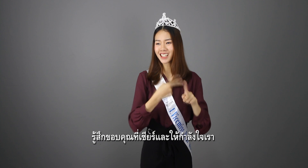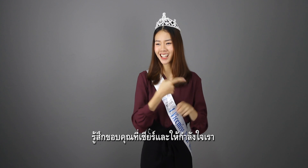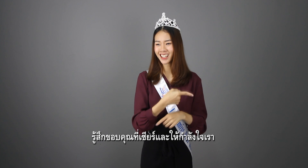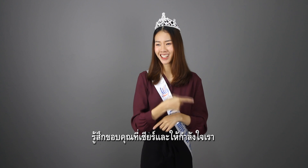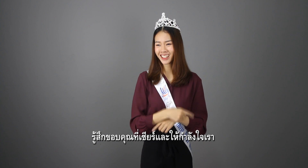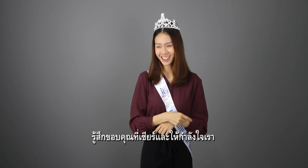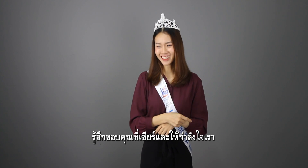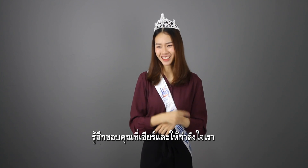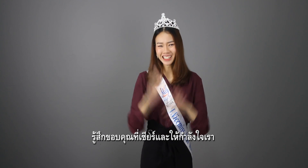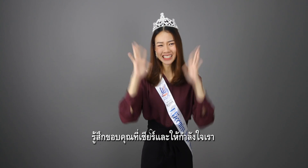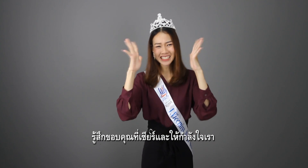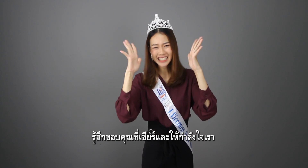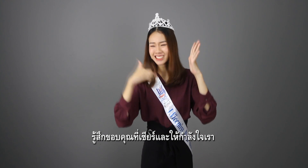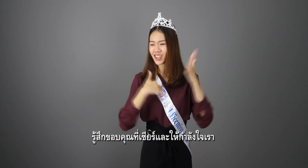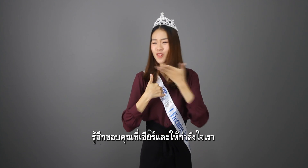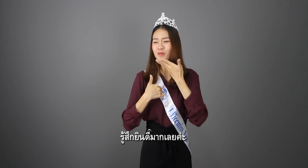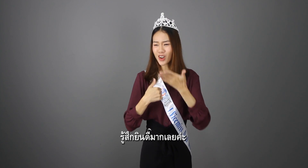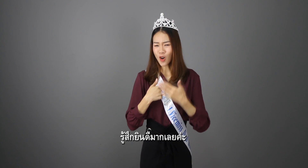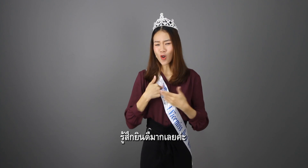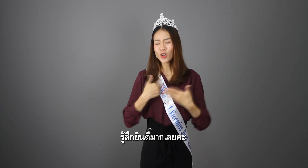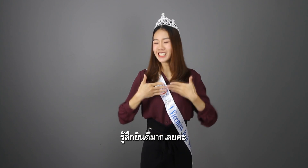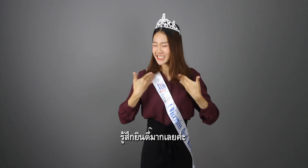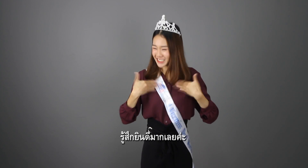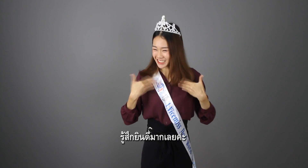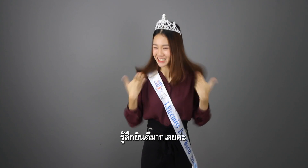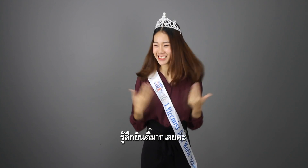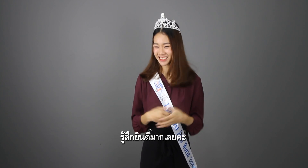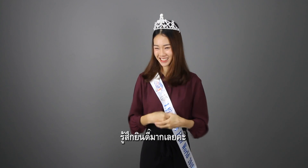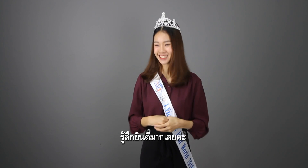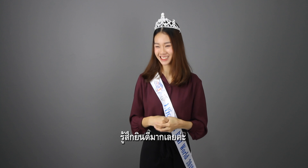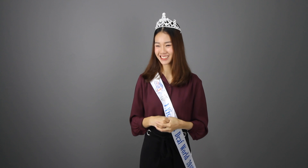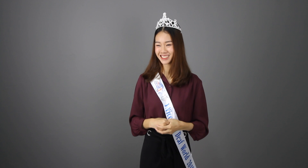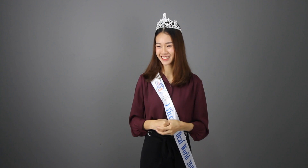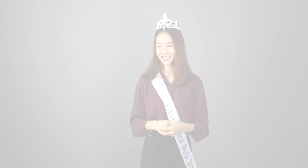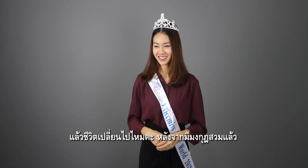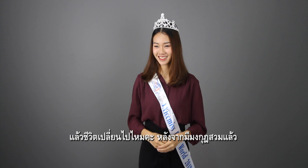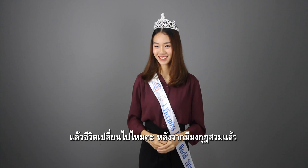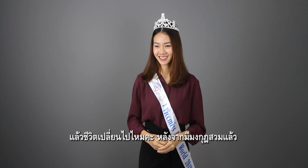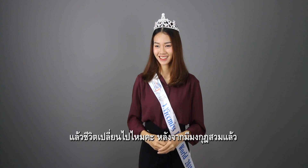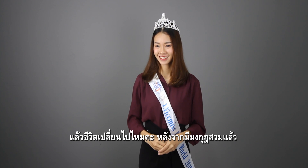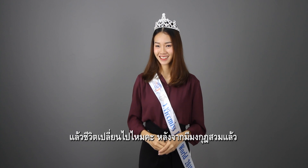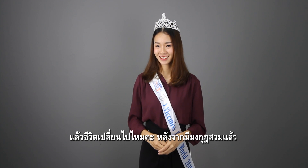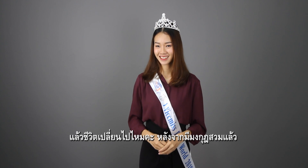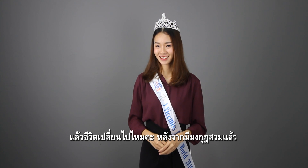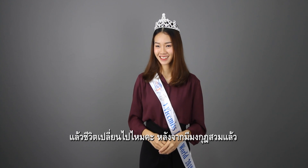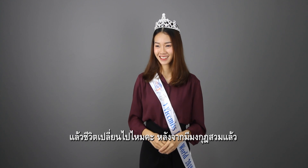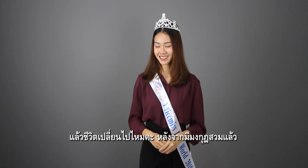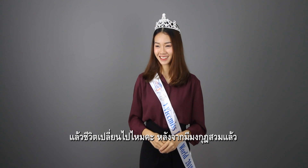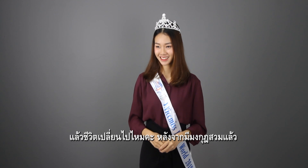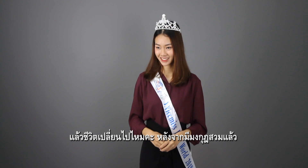คุณที่เชียร์เราให้กำลังใจเรารู้สึกยินดีมากเลยค ่ ะ แล้วชีวิตเปลี่ยนไปไหมคะพอหลังจากได้เป็น